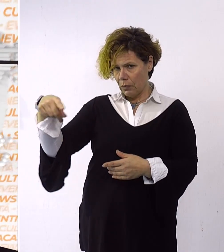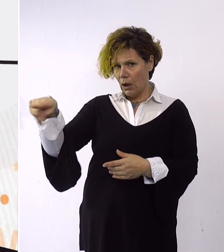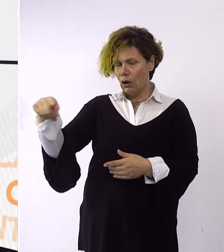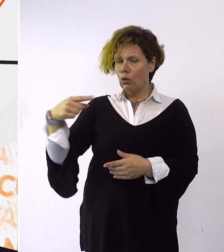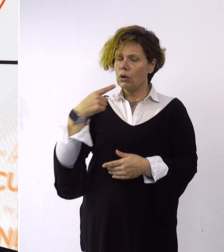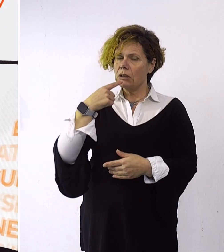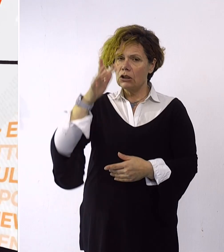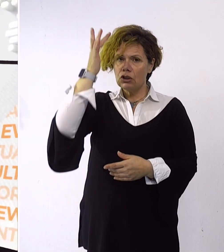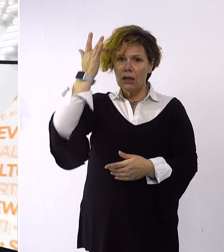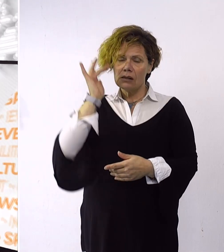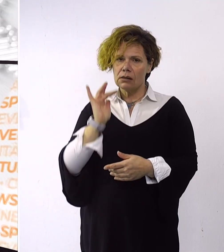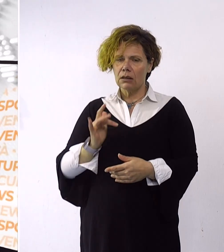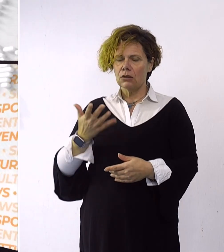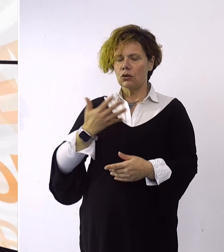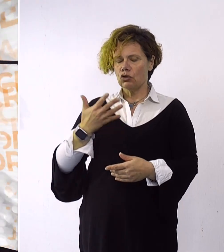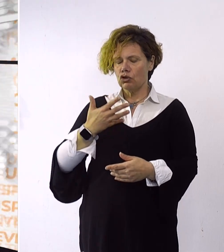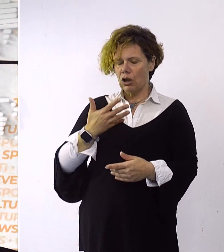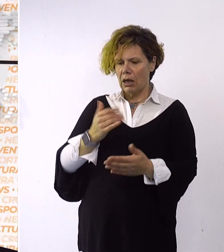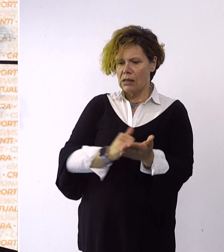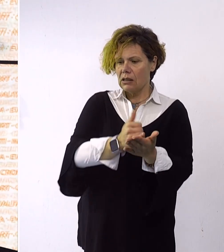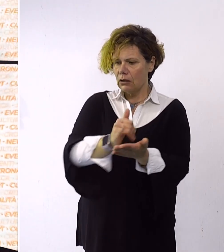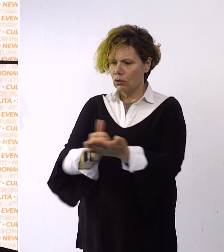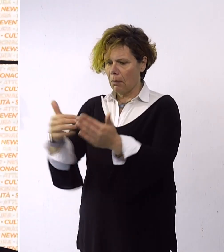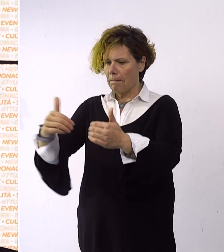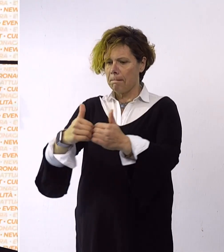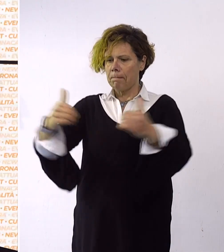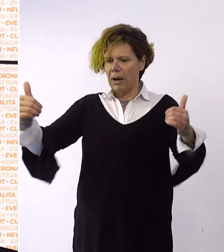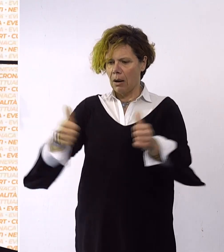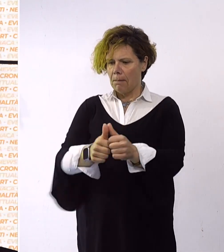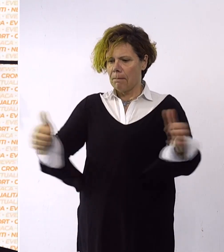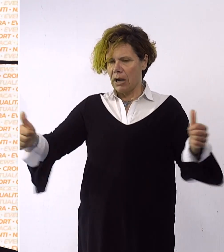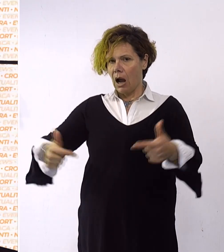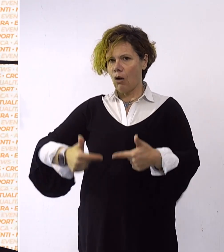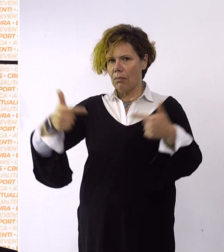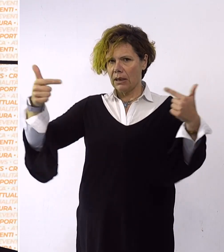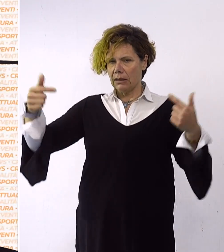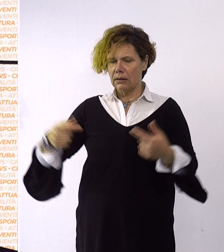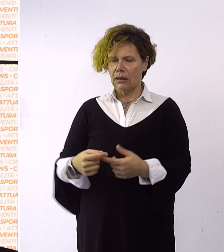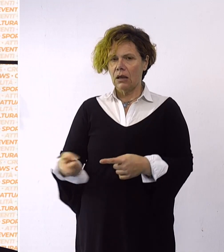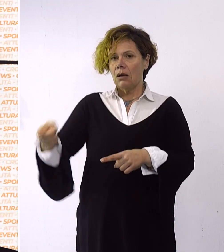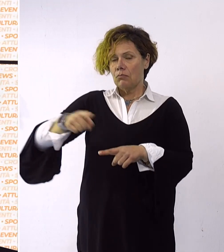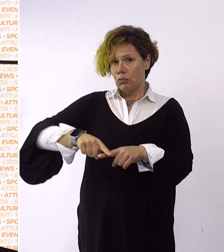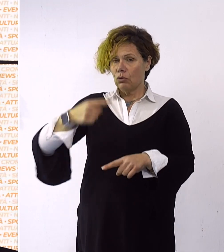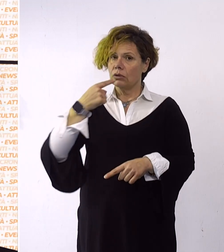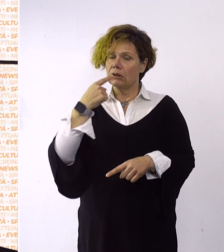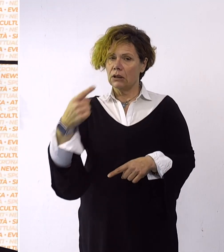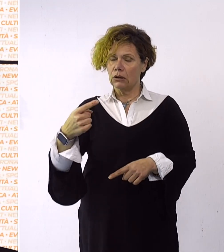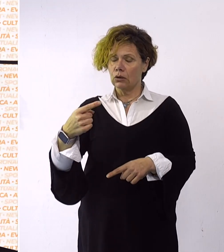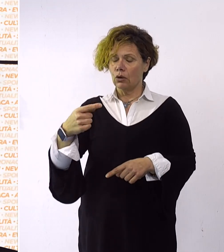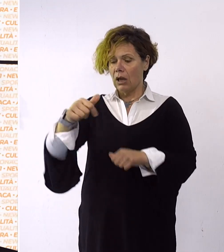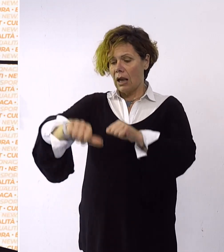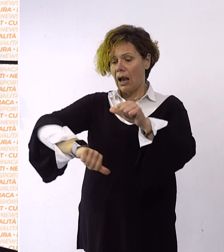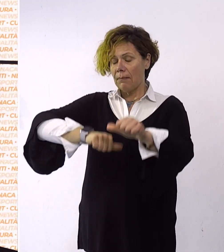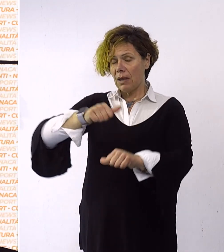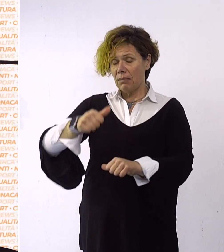si rischia che aumenti il divario tra i territori. Ai nostri microfoni ha poi dichiarato: la riforma